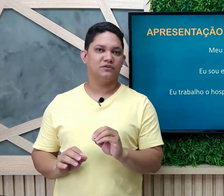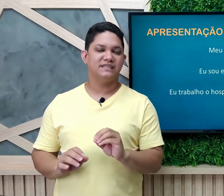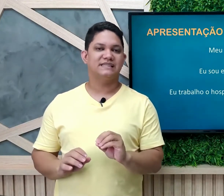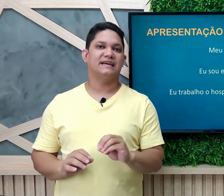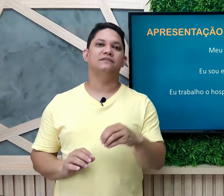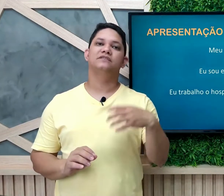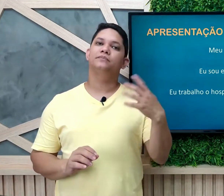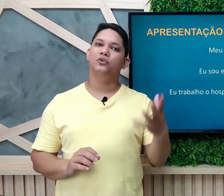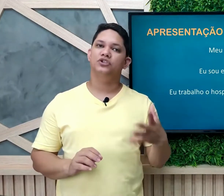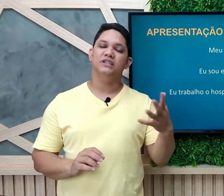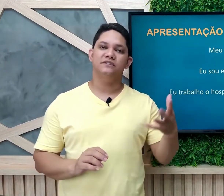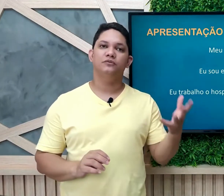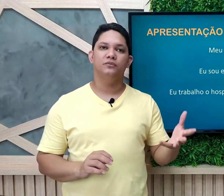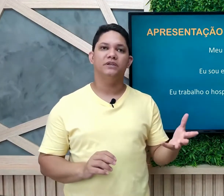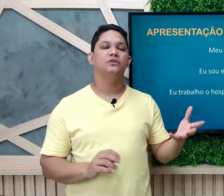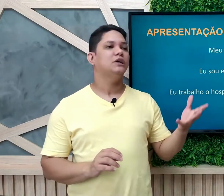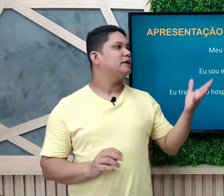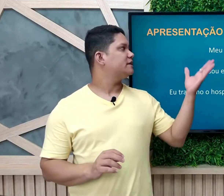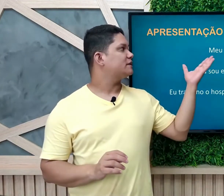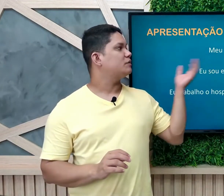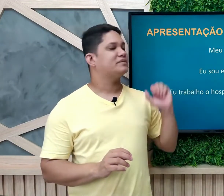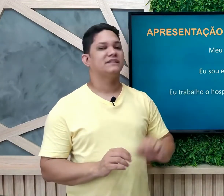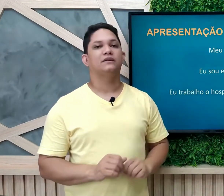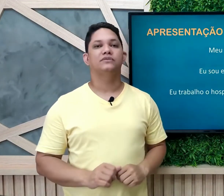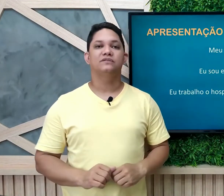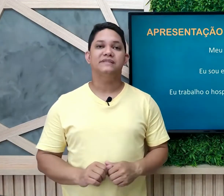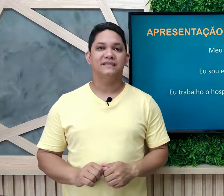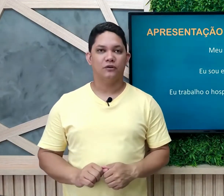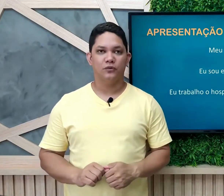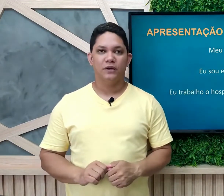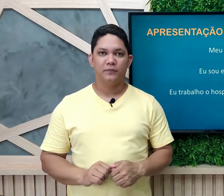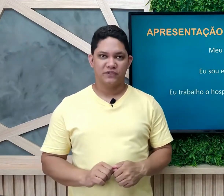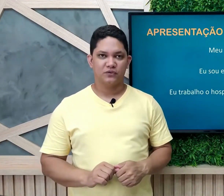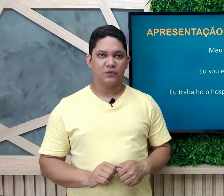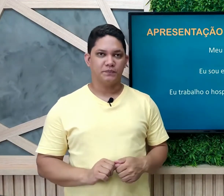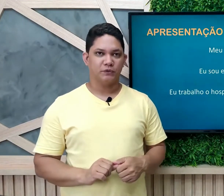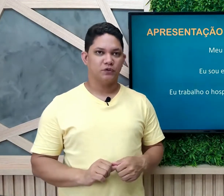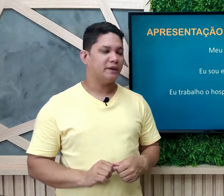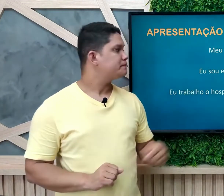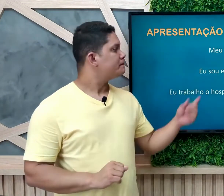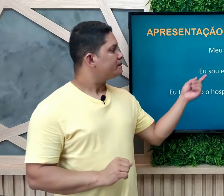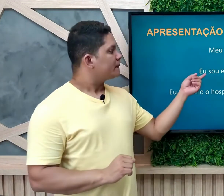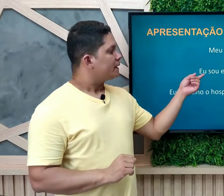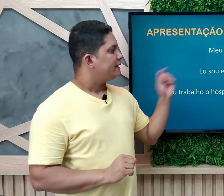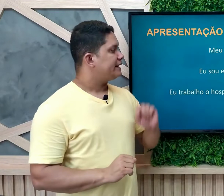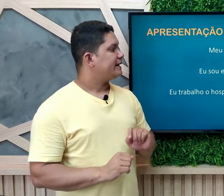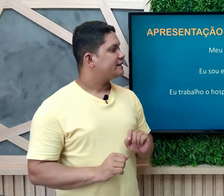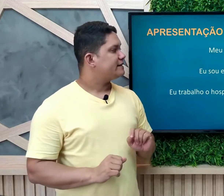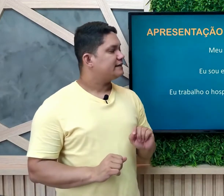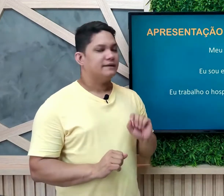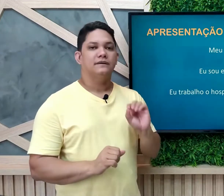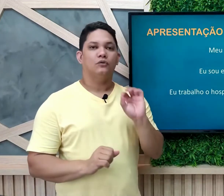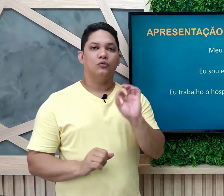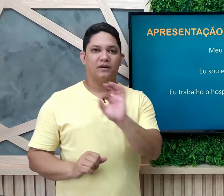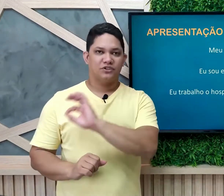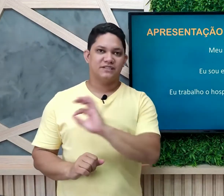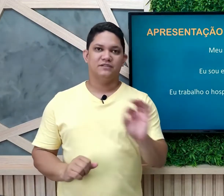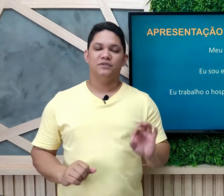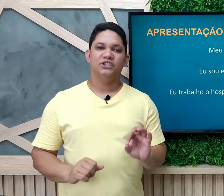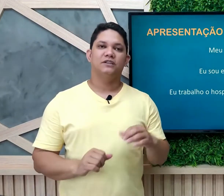de sinais, você pode nesse momento então apresentar o seu sinal pessoal, tudo bem? Aqui Como a aula está sendo ministrada